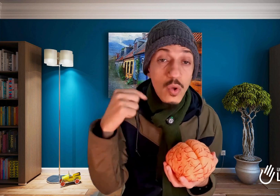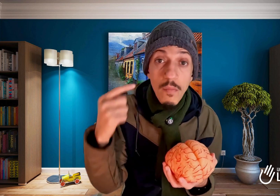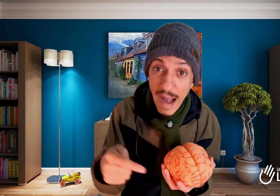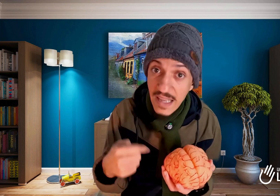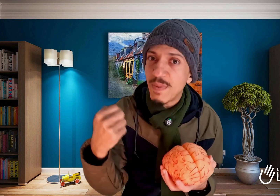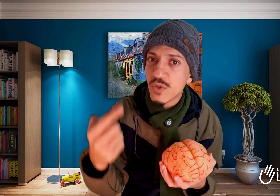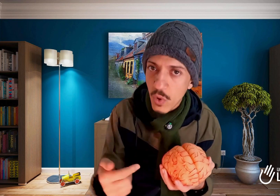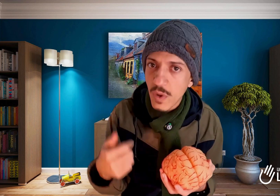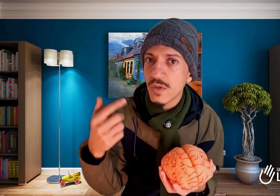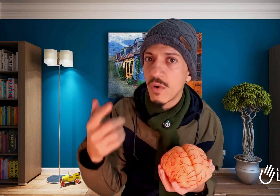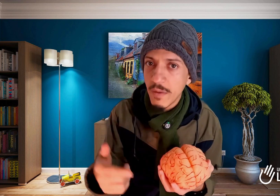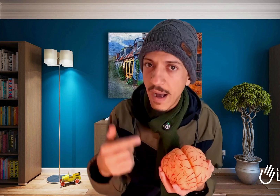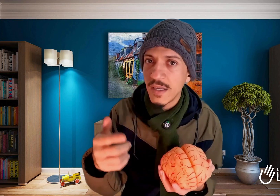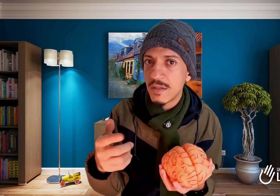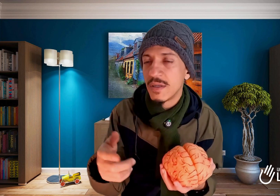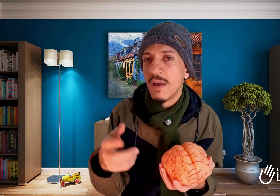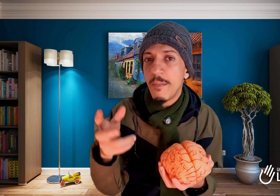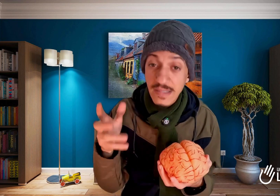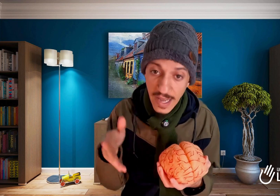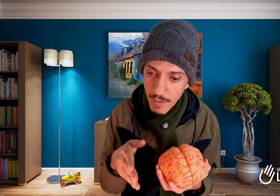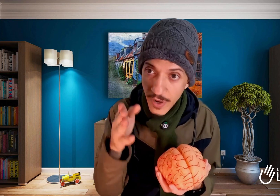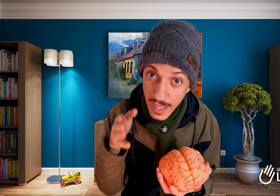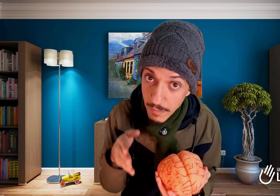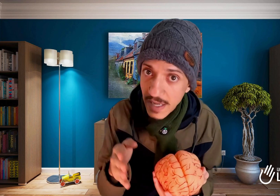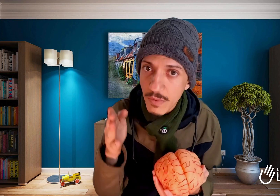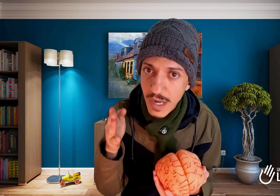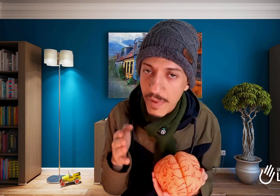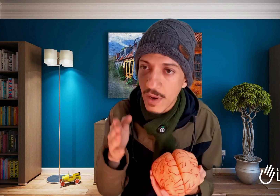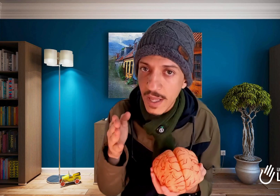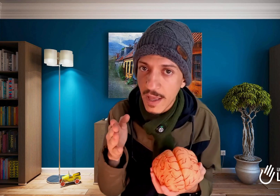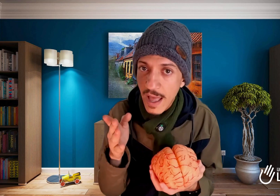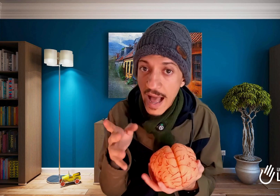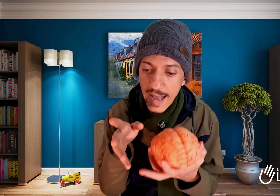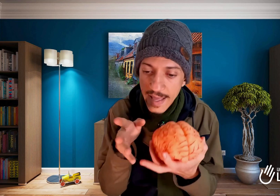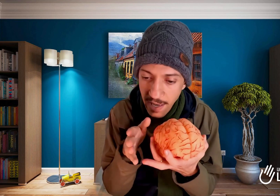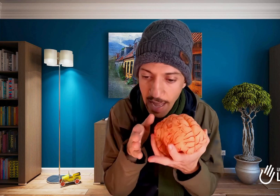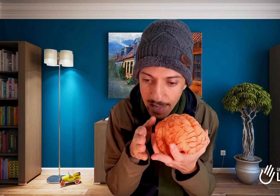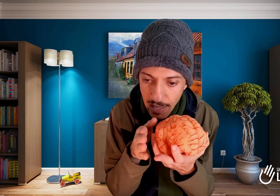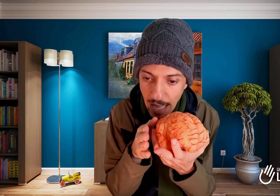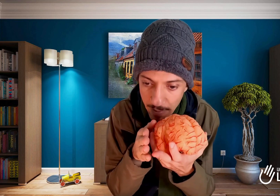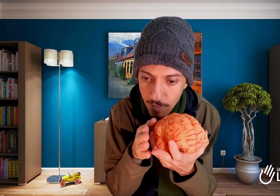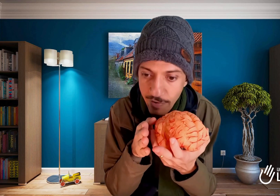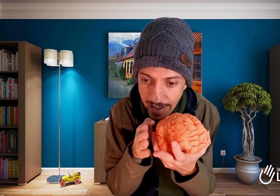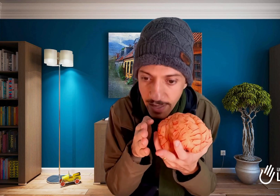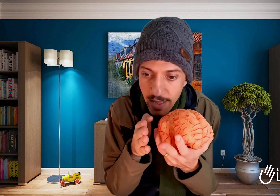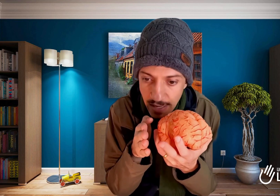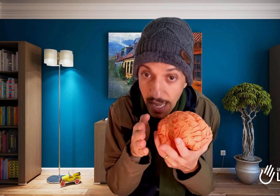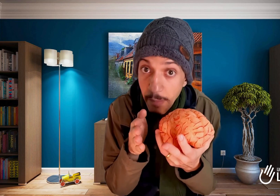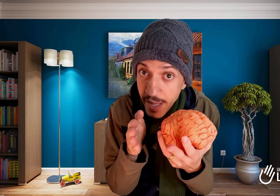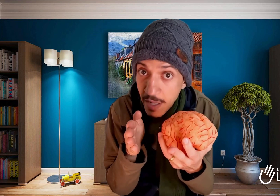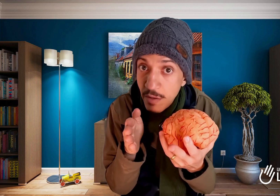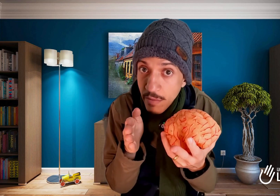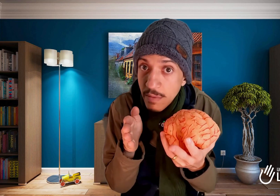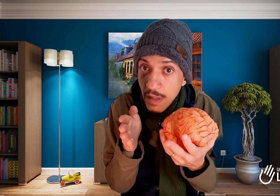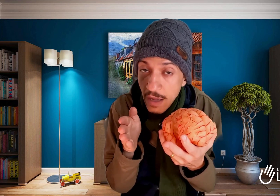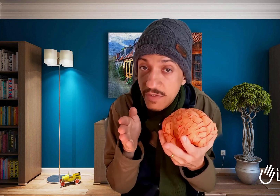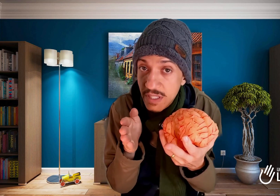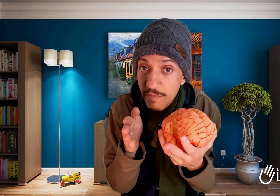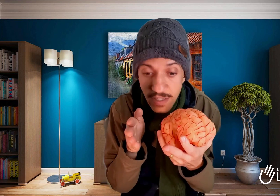mais pessoas ou animais passarem por aquele mesmo caminho ali, aquele caminho vai se abrindo. Às vezes ele vai se